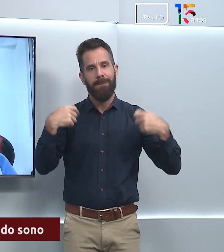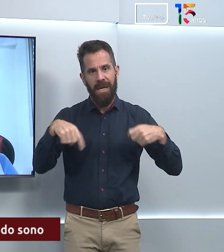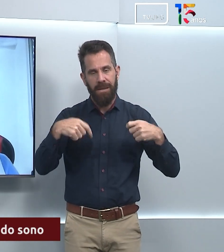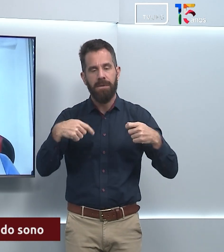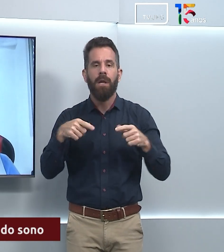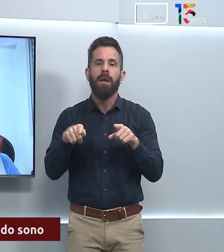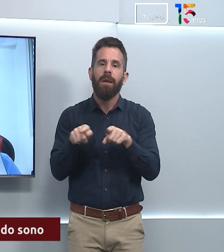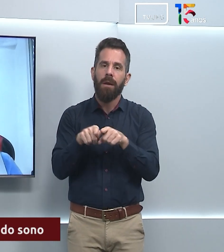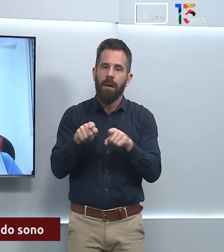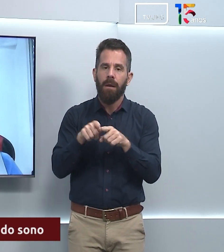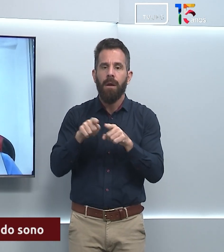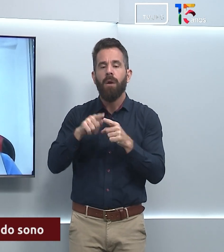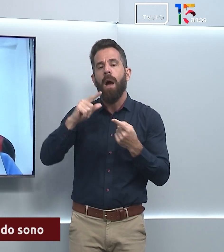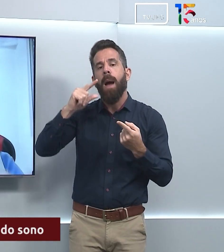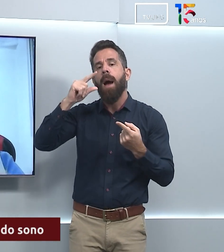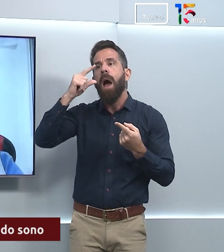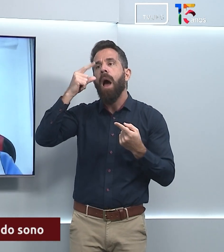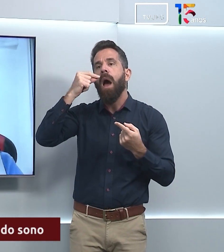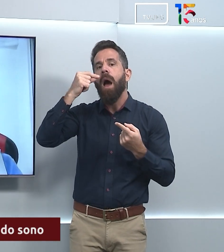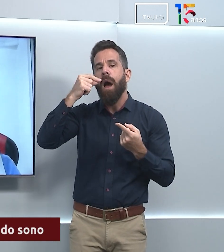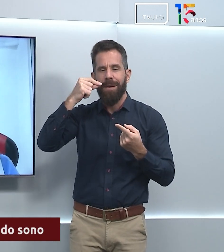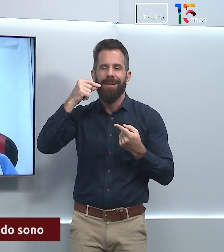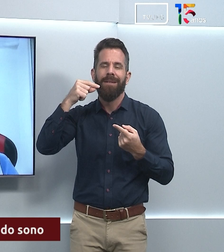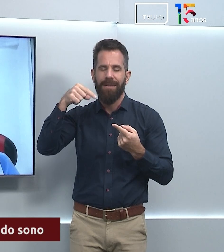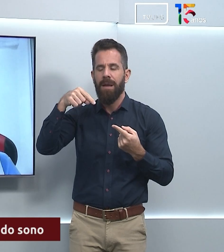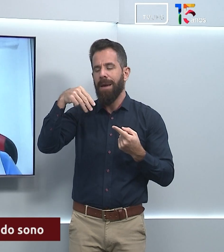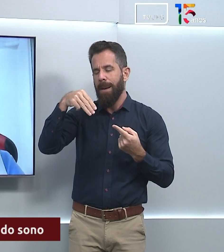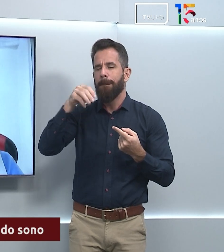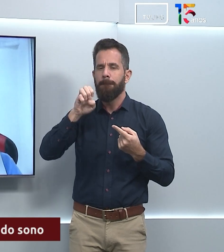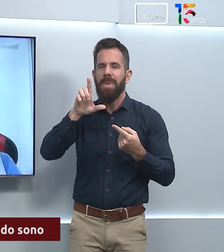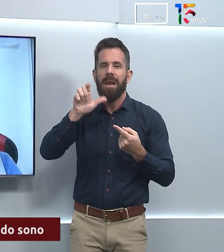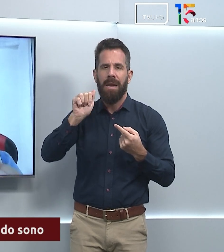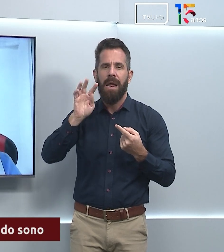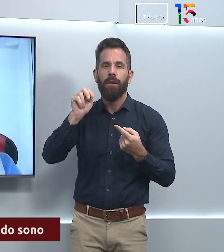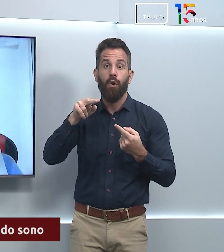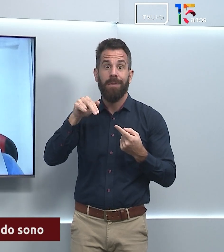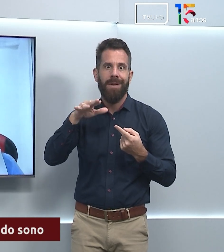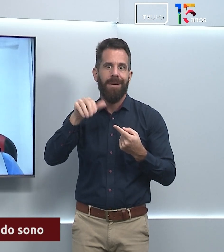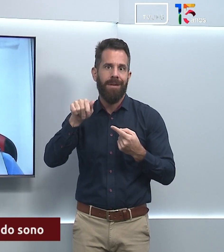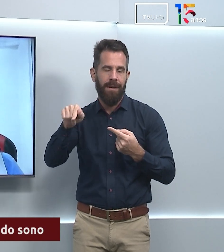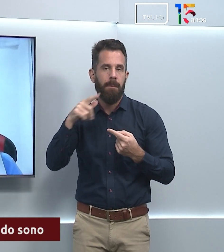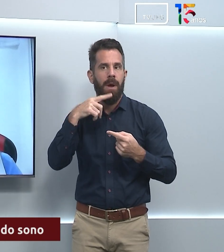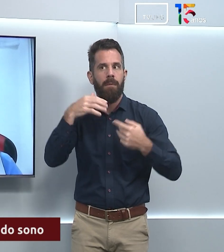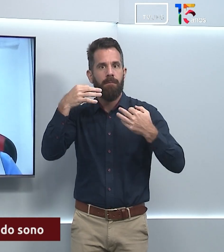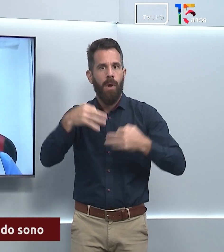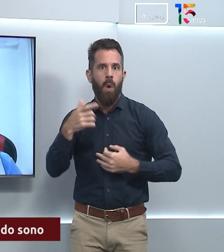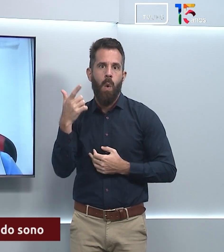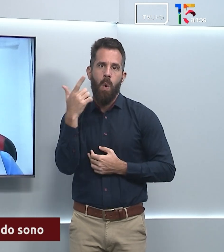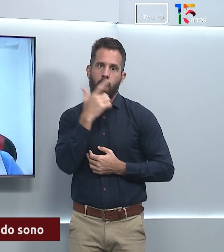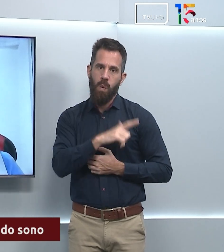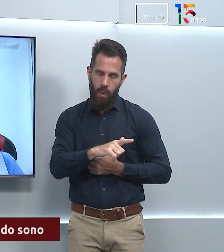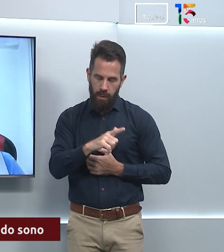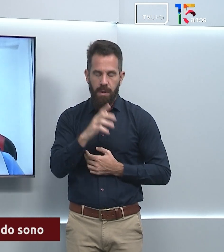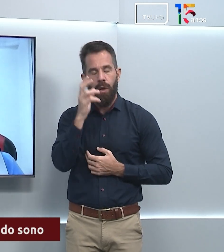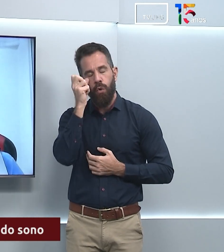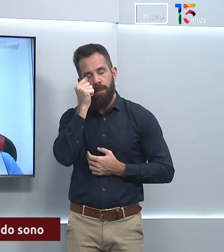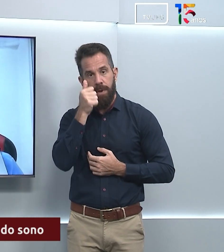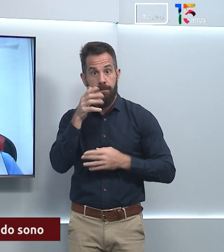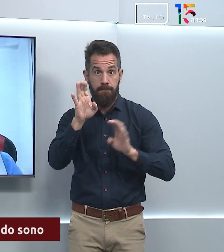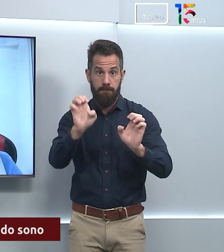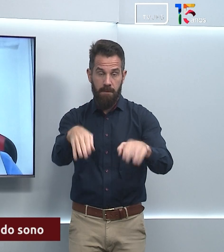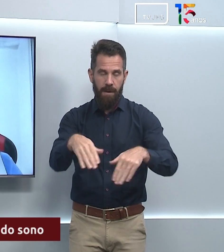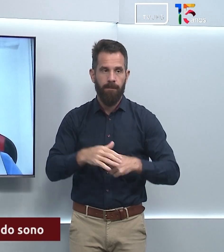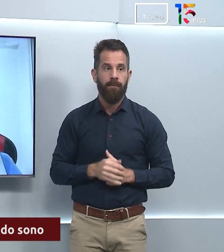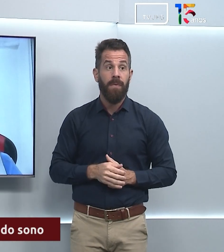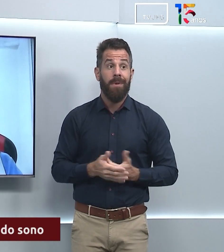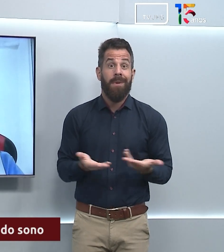tomar uns 2, 3 dias até você se adequar a esse novo local. Mas tá acontecendo realmente um grande abuso do uso de melatonina,